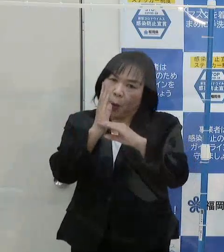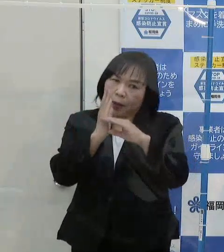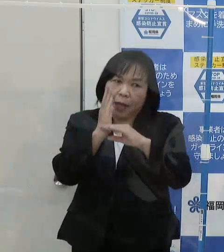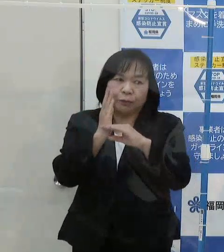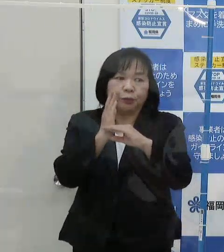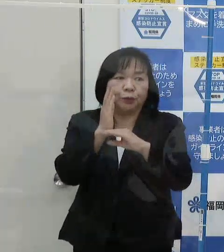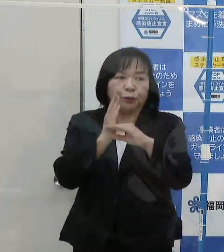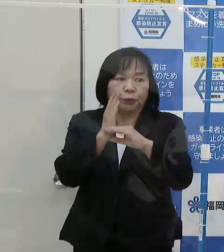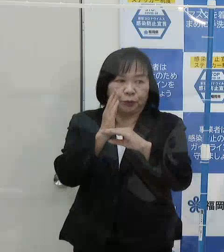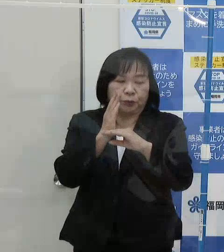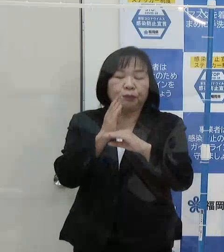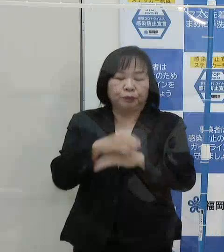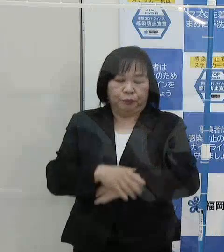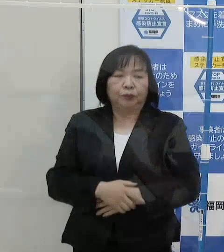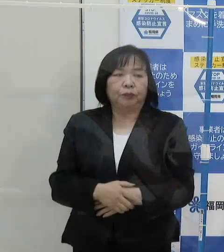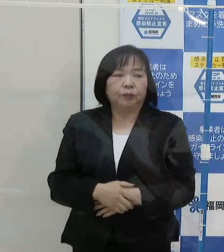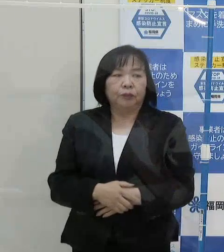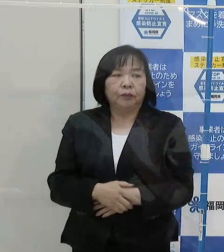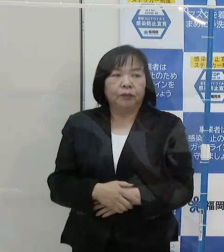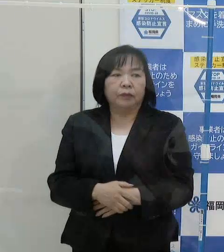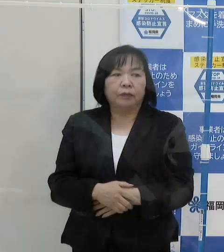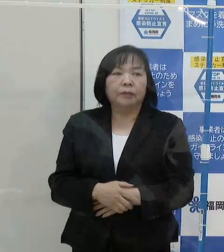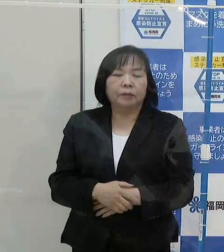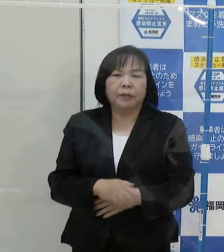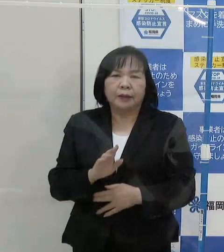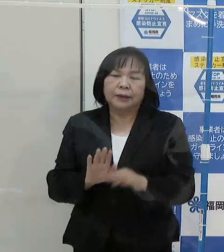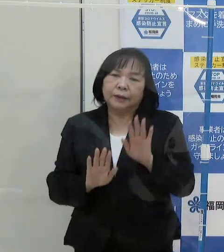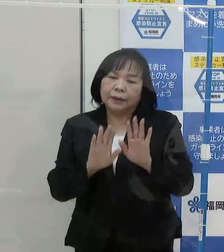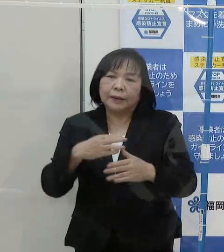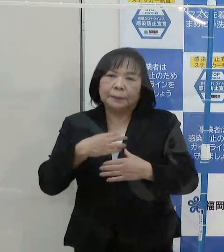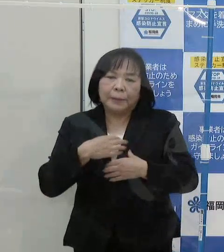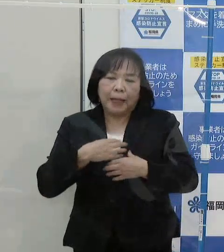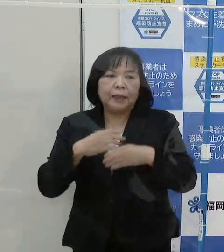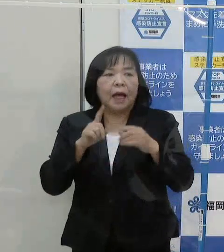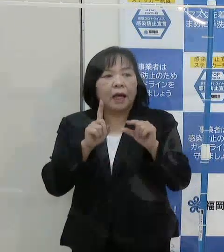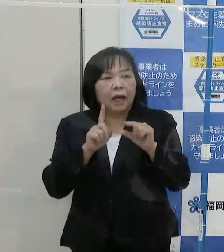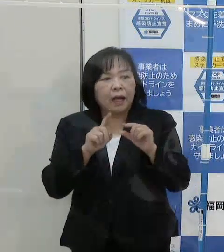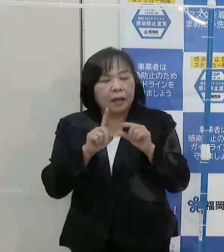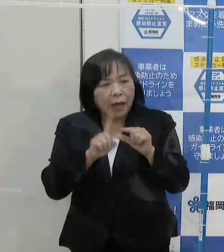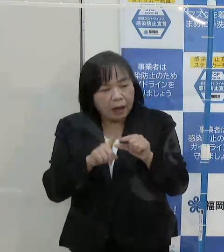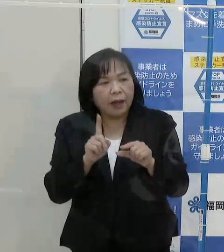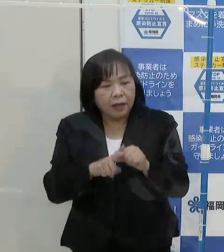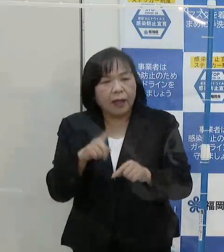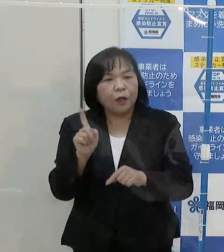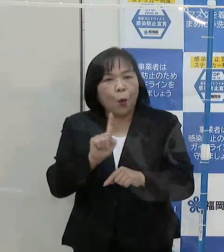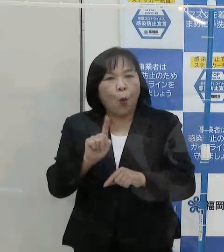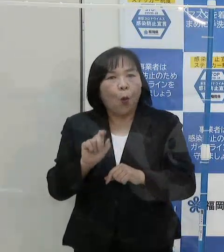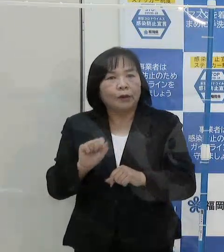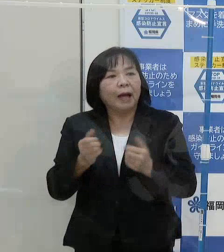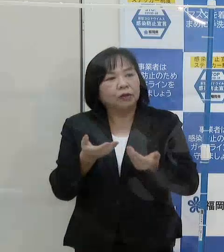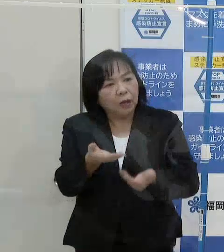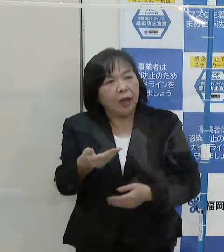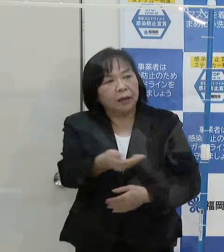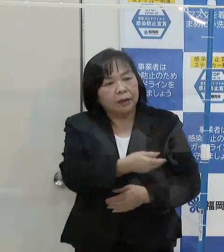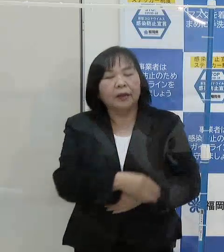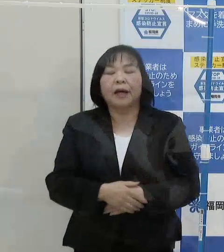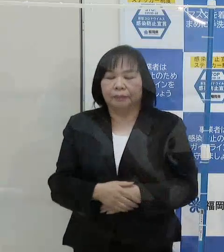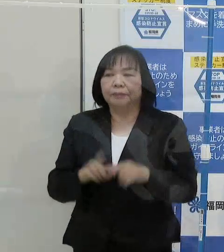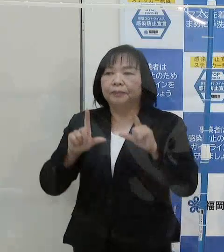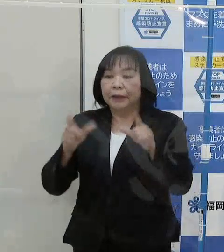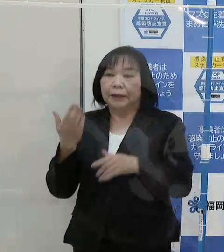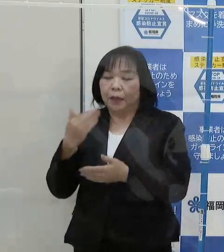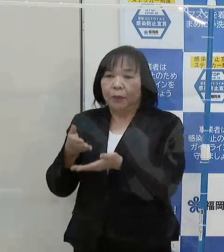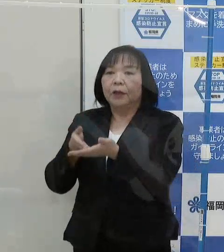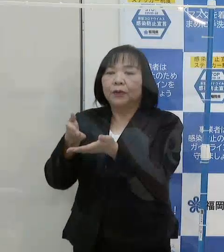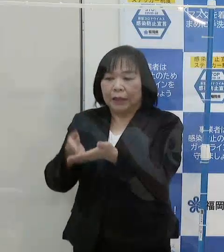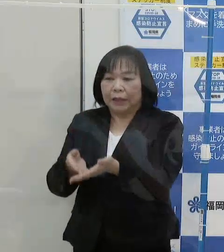者確認され、 そうですね、はい、 第3波が懸念される中で現状の感染状況どういうふうに、 今のところ先ほど言いましたように